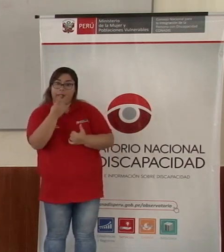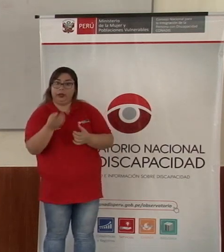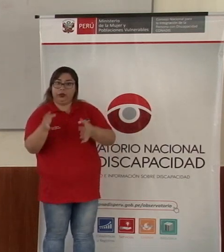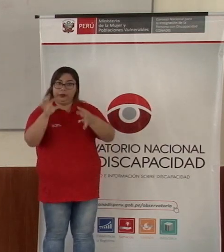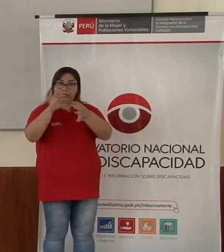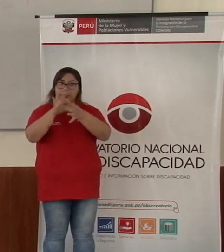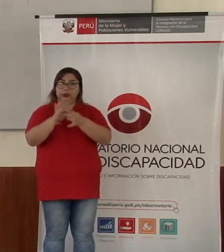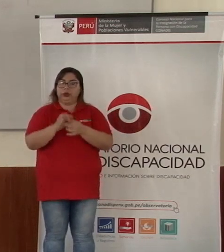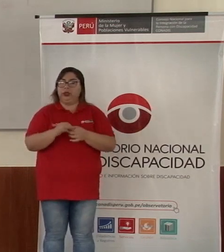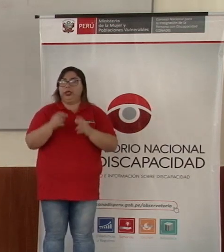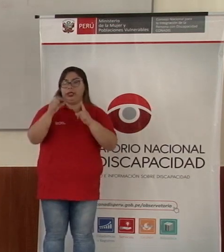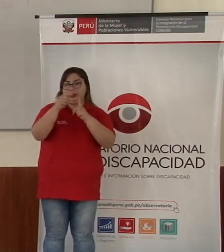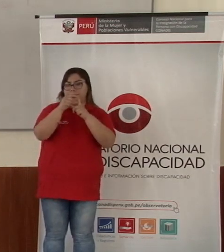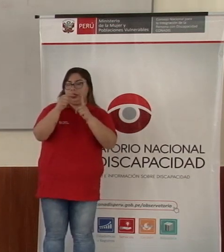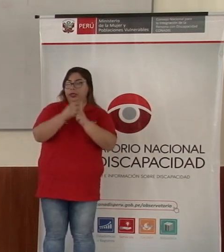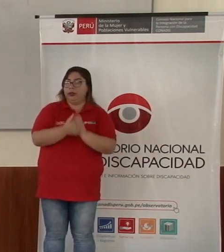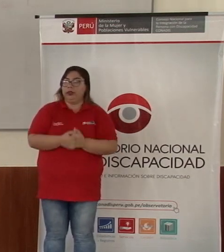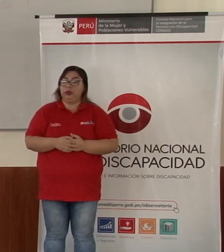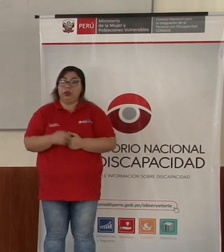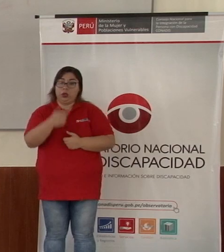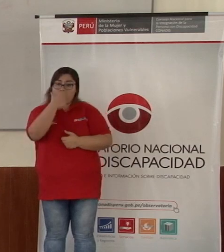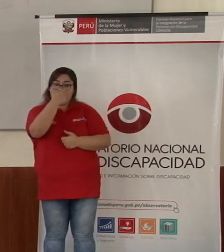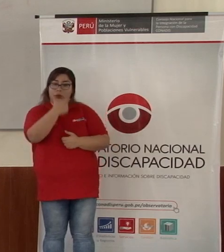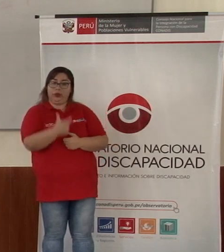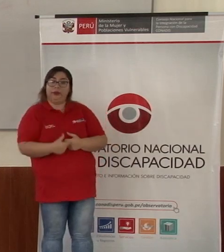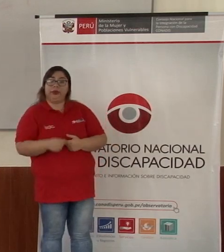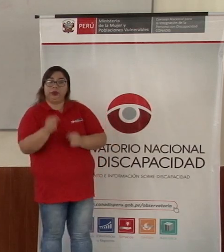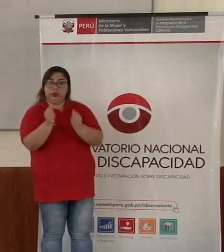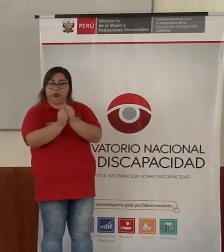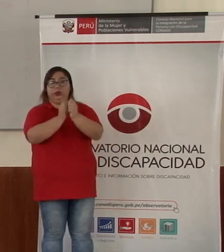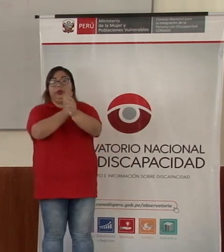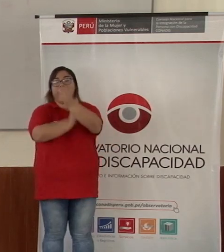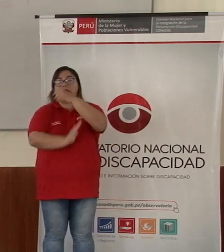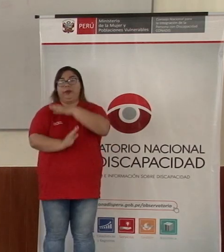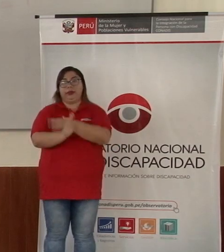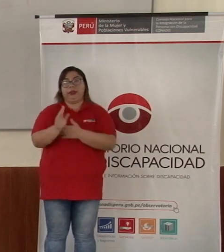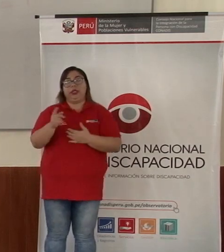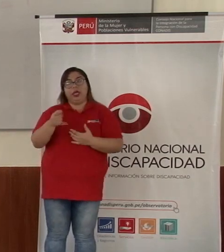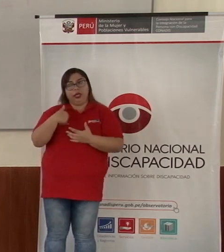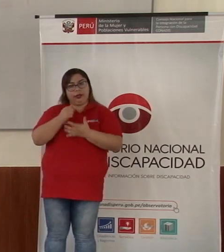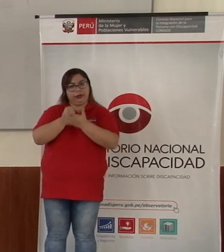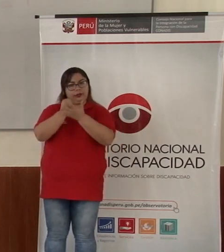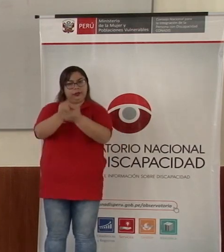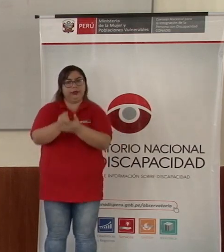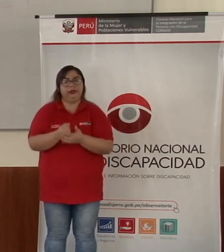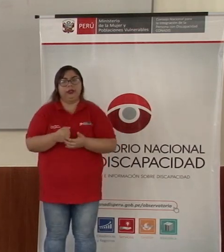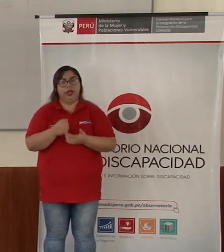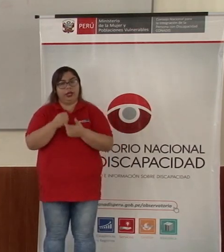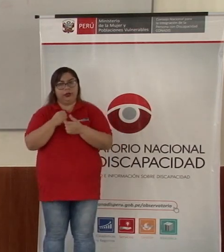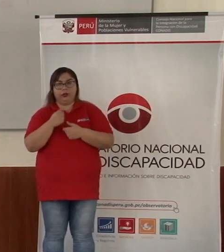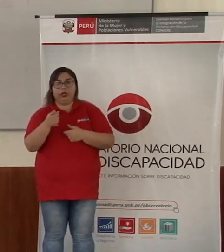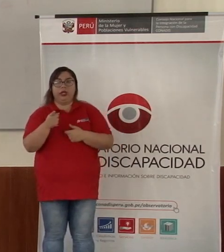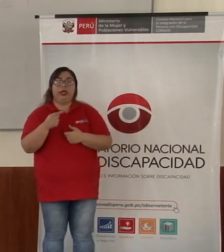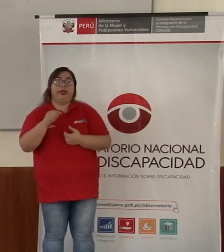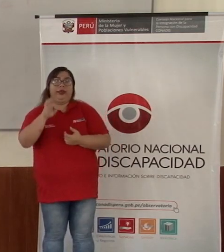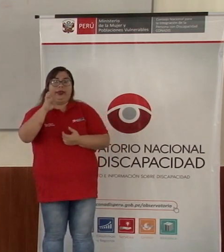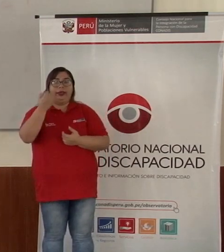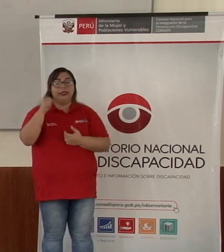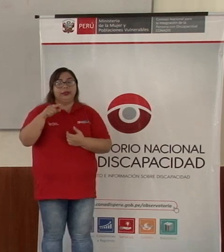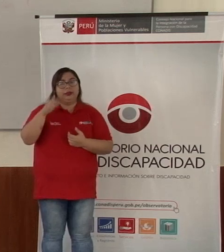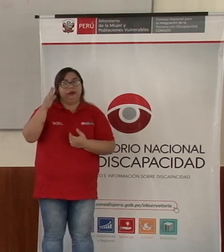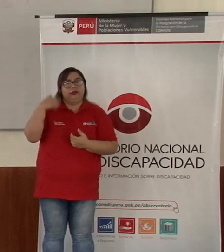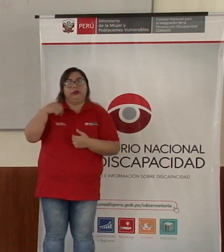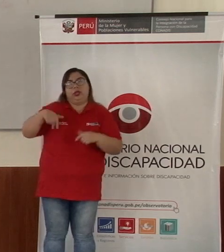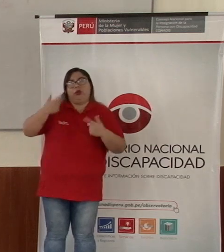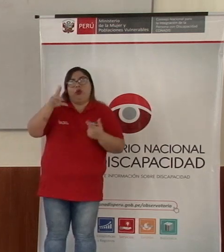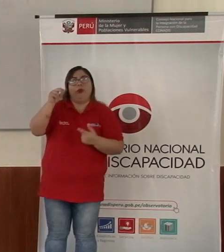relacionan las palabras, ¿eh? Cuando una persona con discapacidad necesita ser curada, es incapaz, aunque suene